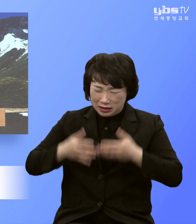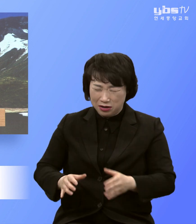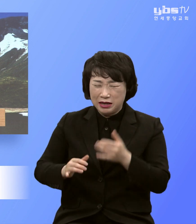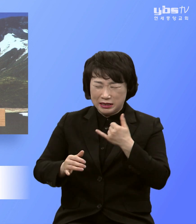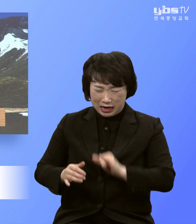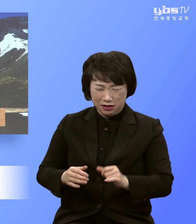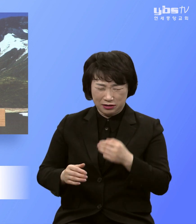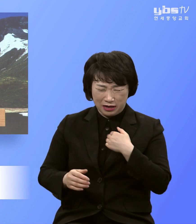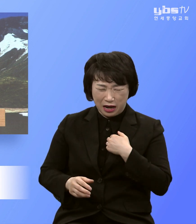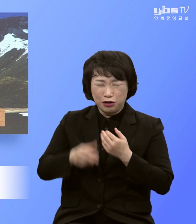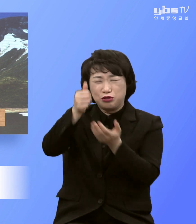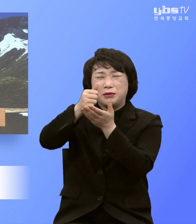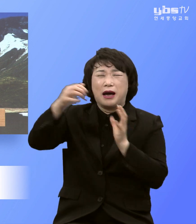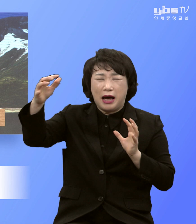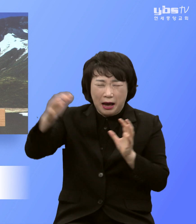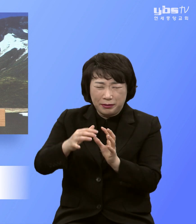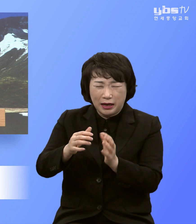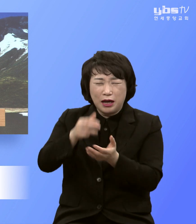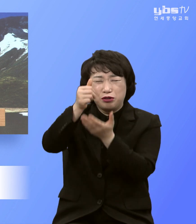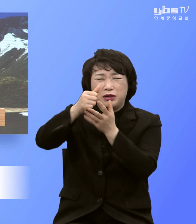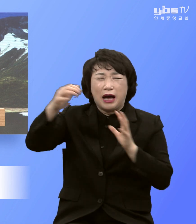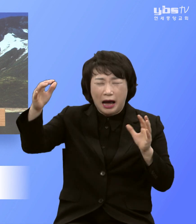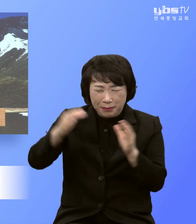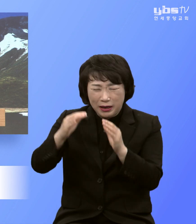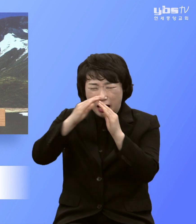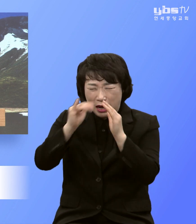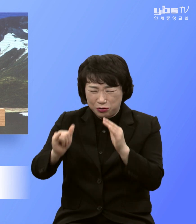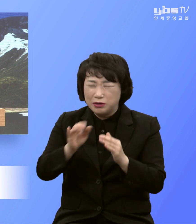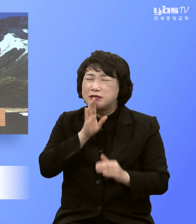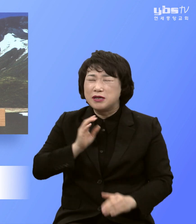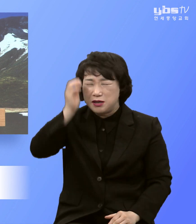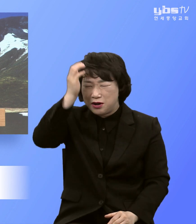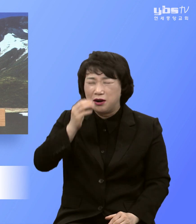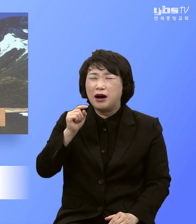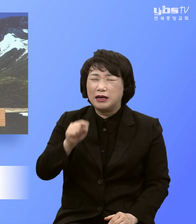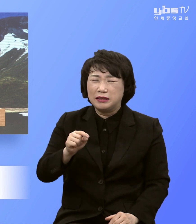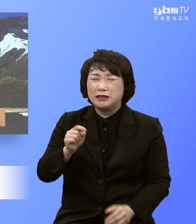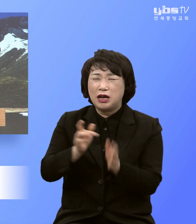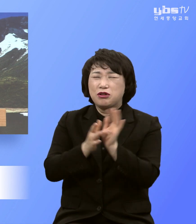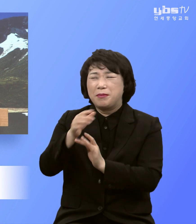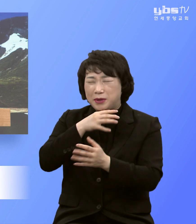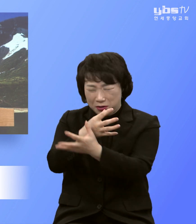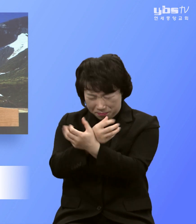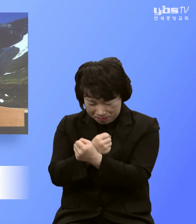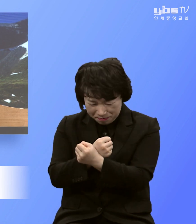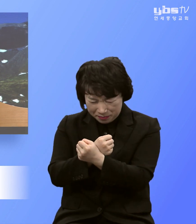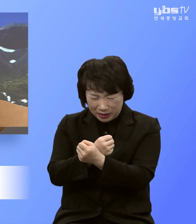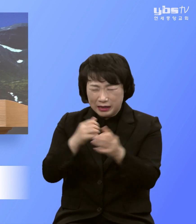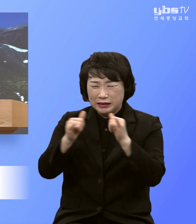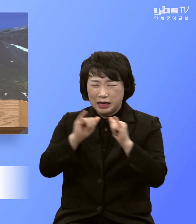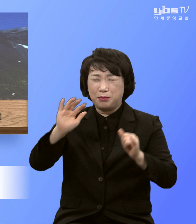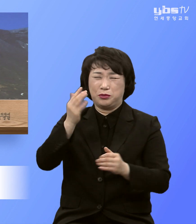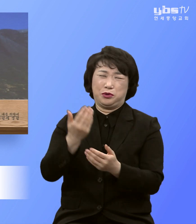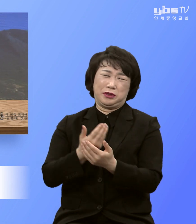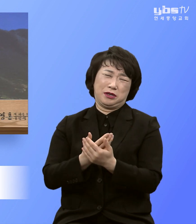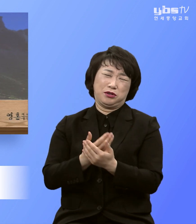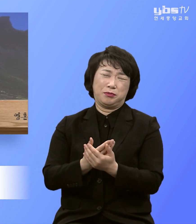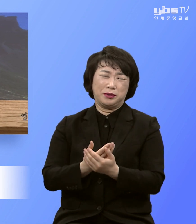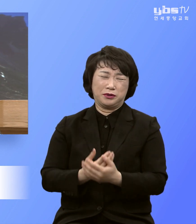자녀로서 주와 더불어 주님과 한 가족의 신령한 영적인 피로 맺은 멤버십이 되게